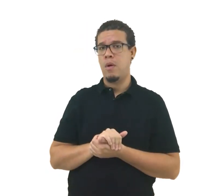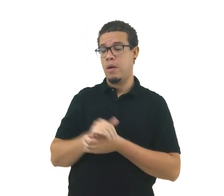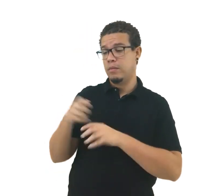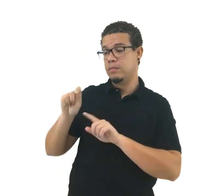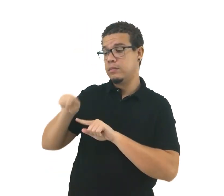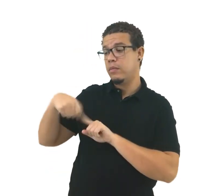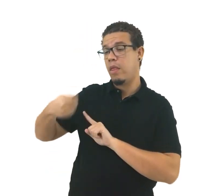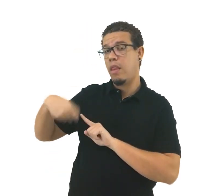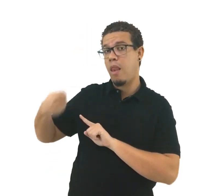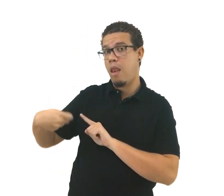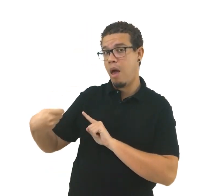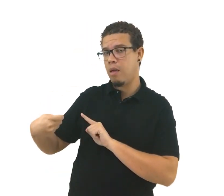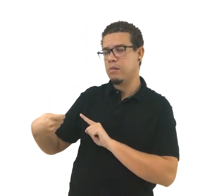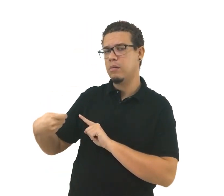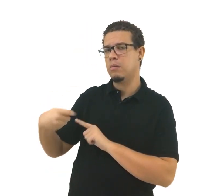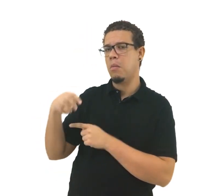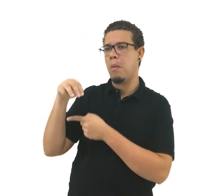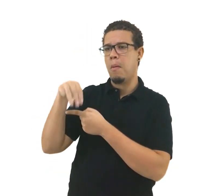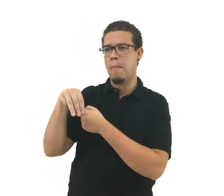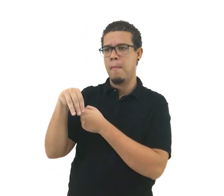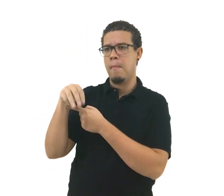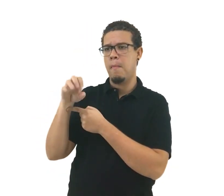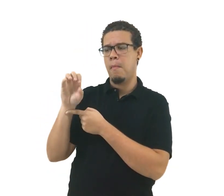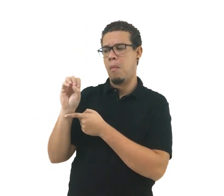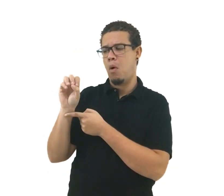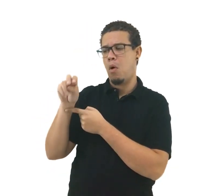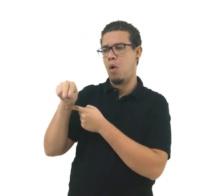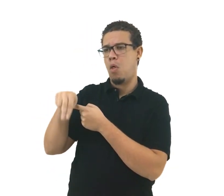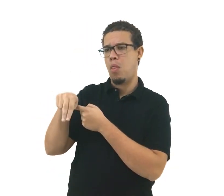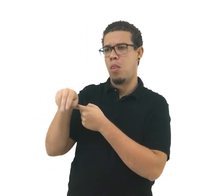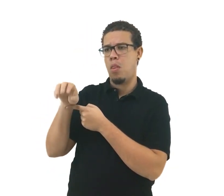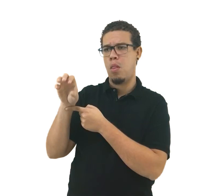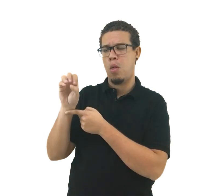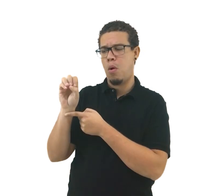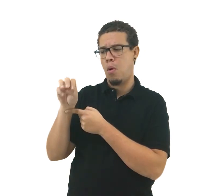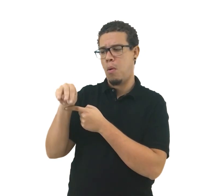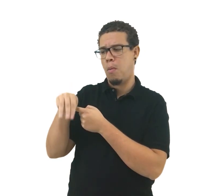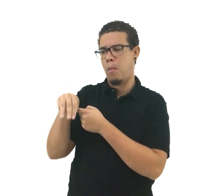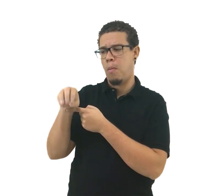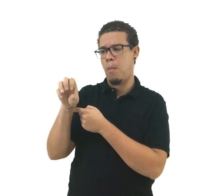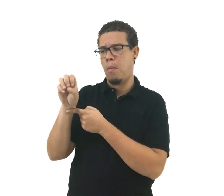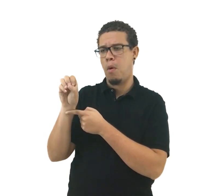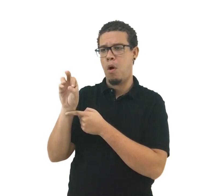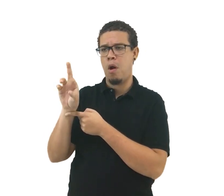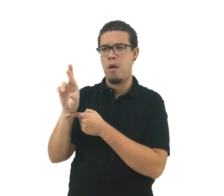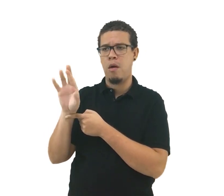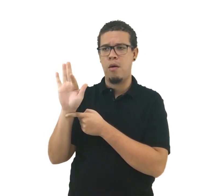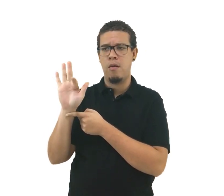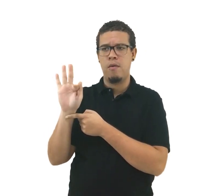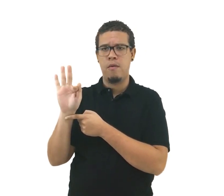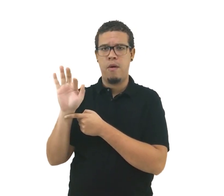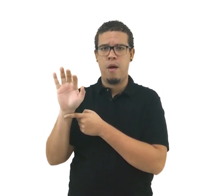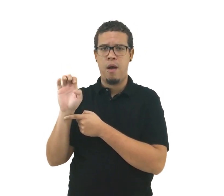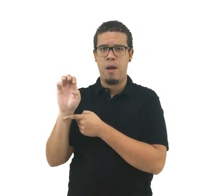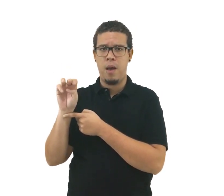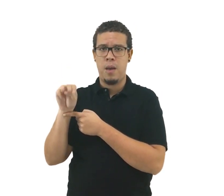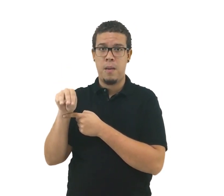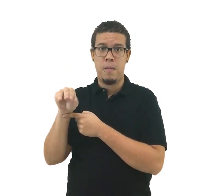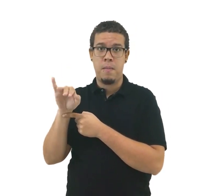Darei alguns exemplos para ficar mais claro, isso em língua de sinais. O primeiro, nós temos alguns sinais chamados